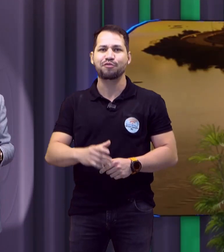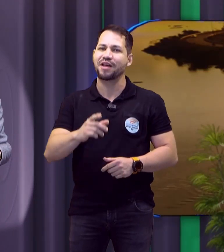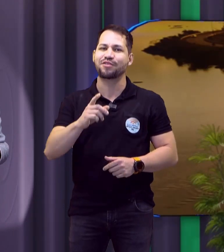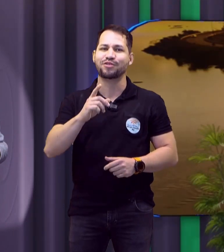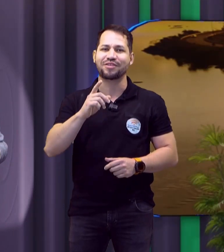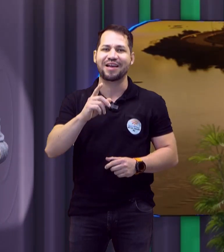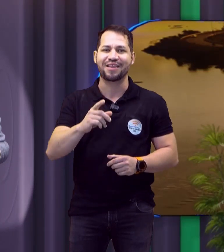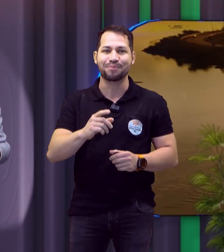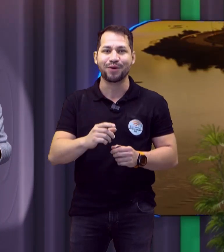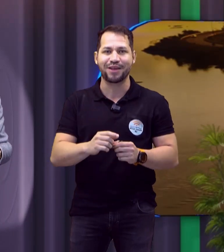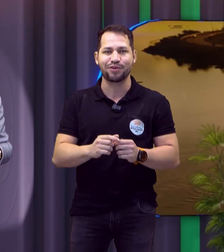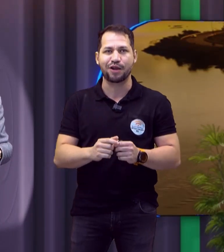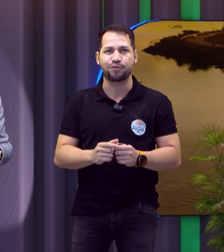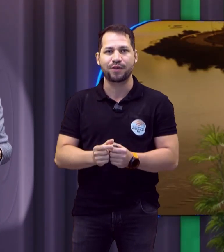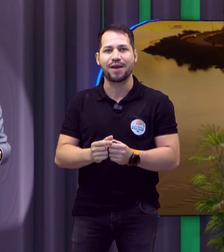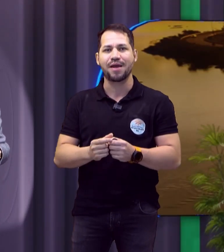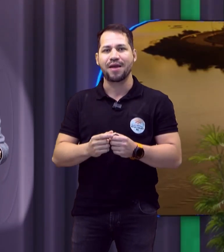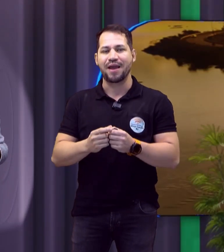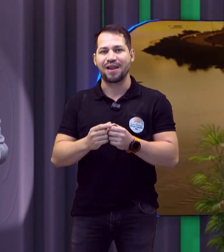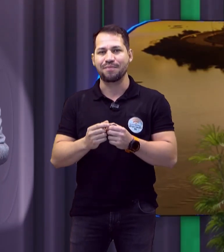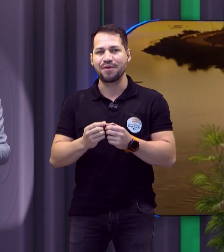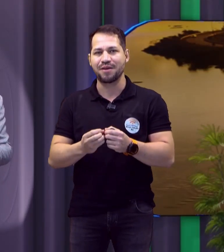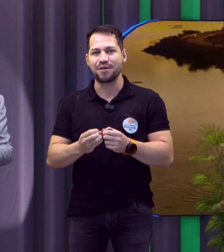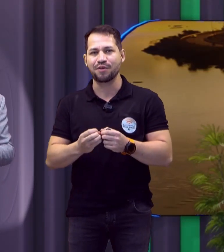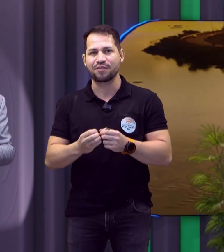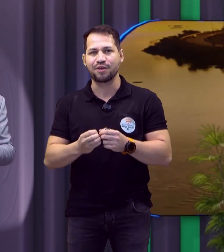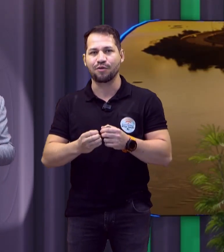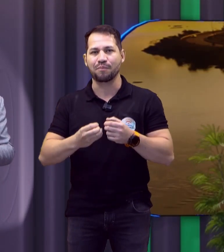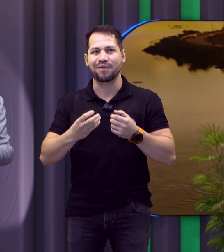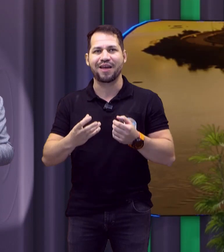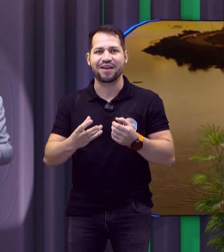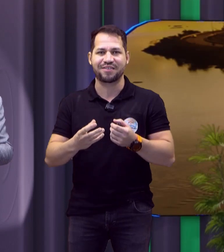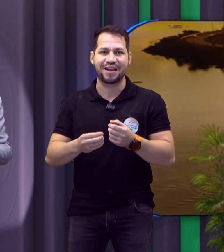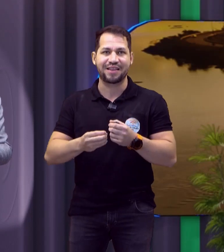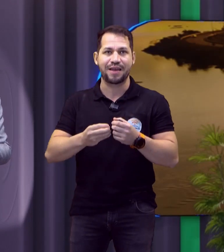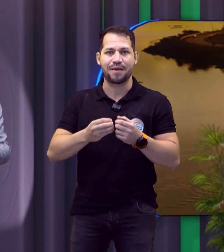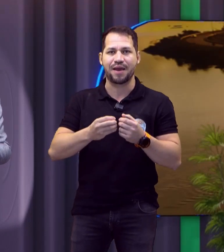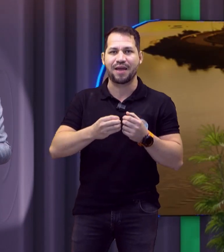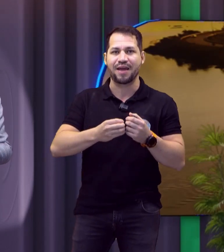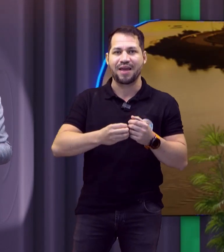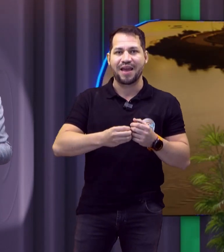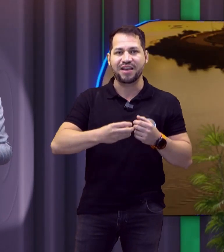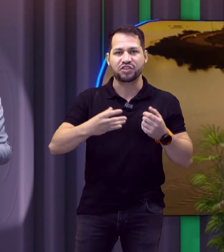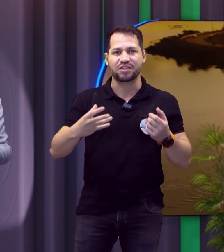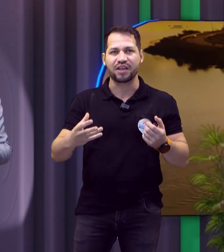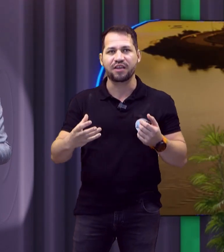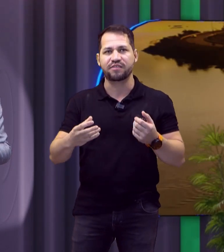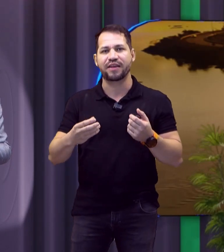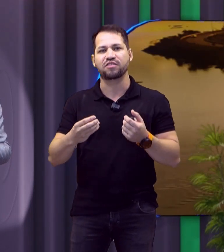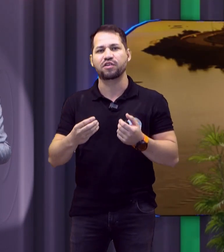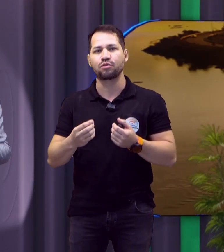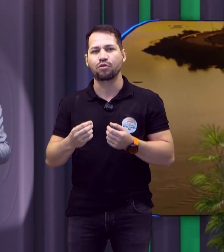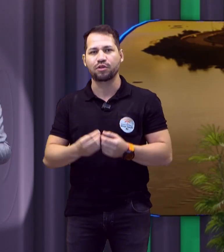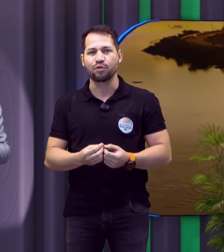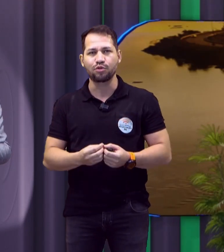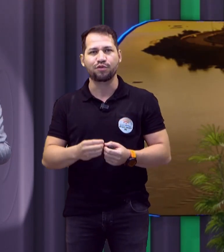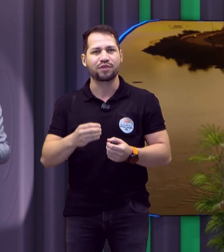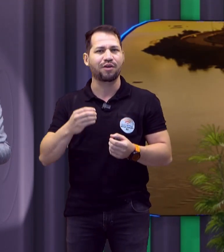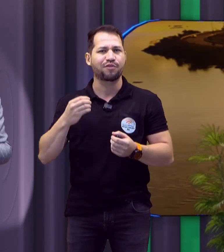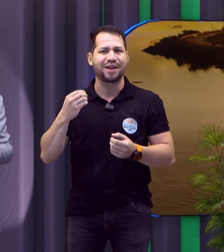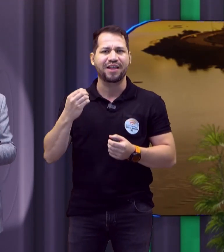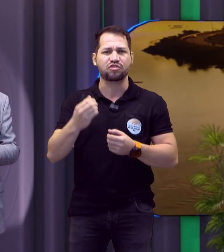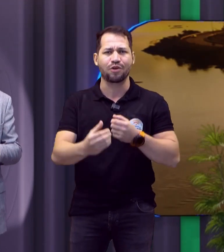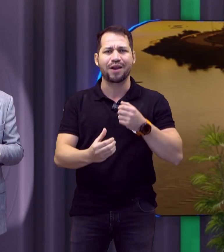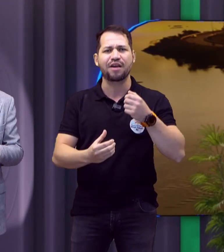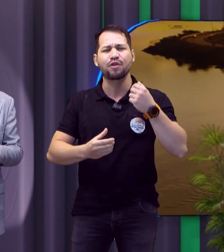isso aí, não fique assustado, porque geografia ela é bem meio assim complexa, ela é extensa, a questão do conteúdo, tem